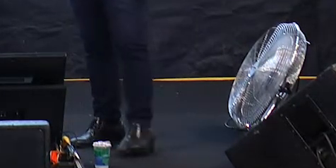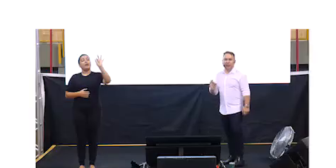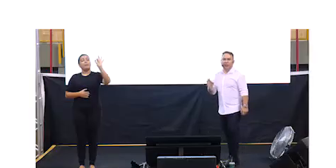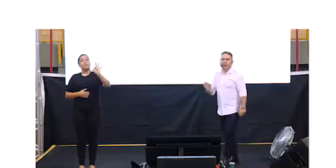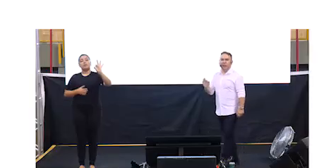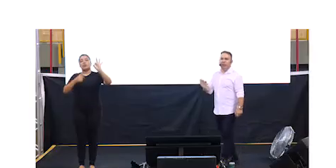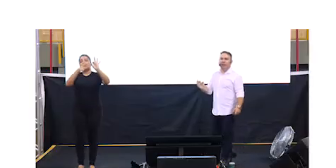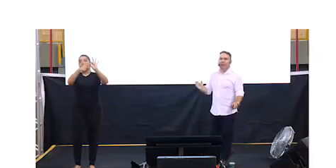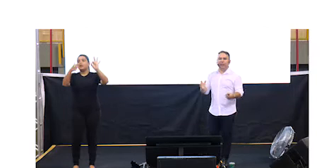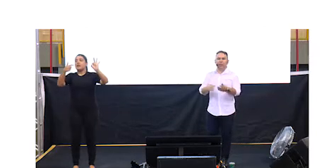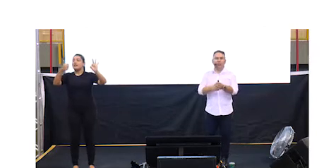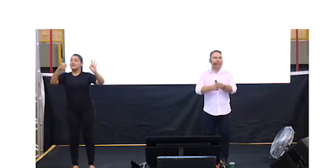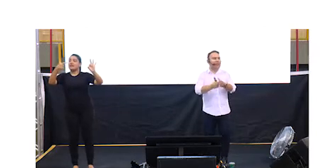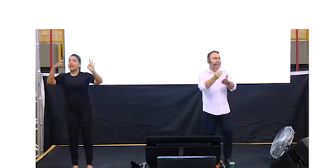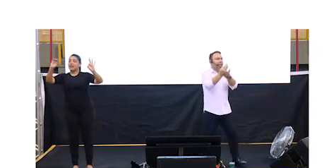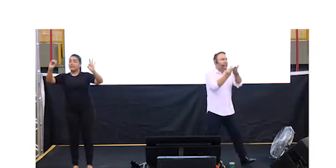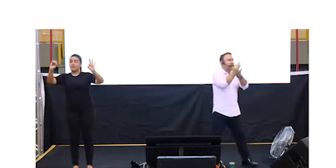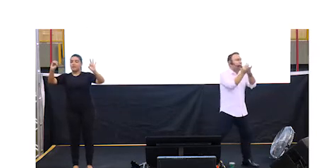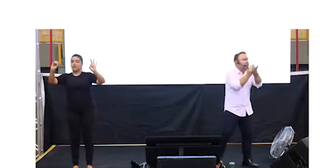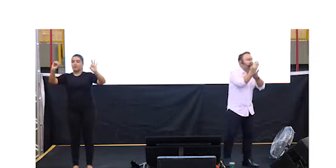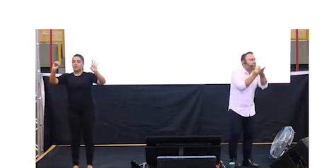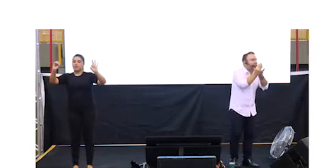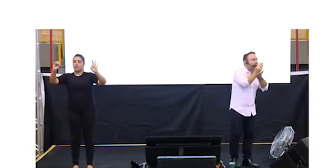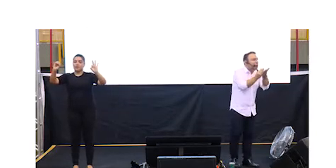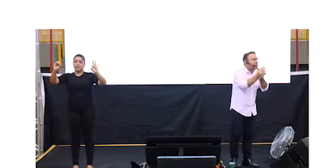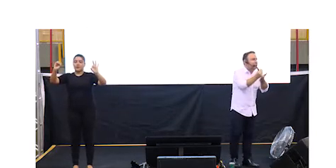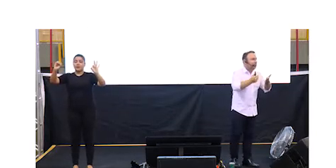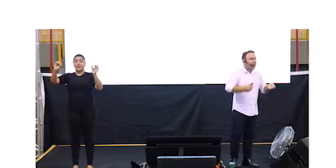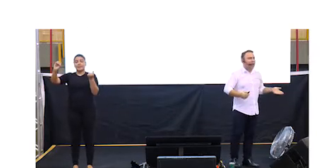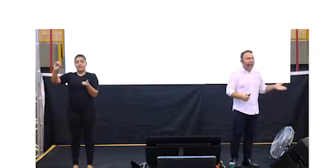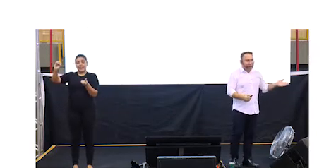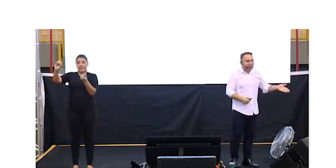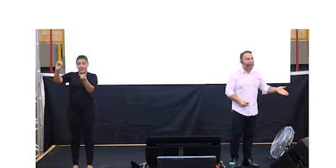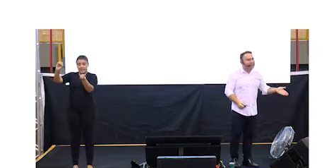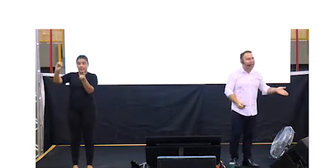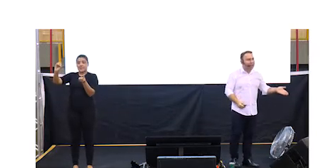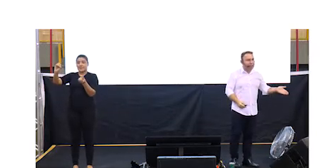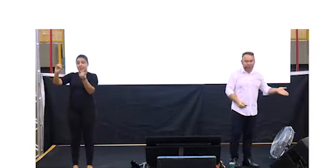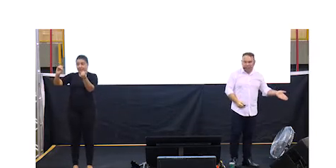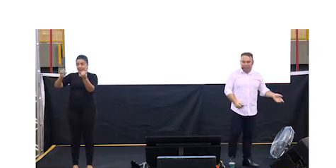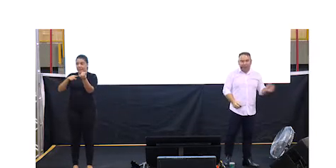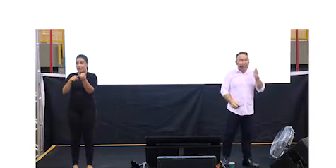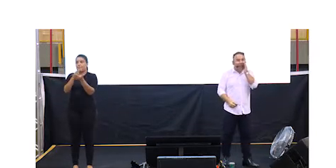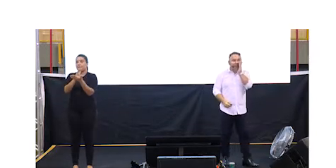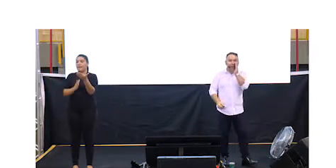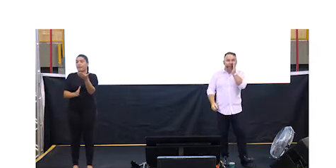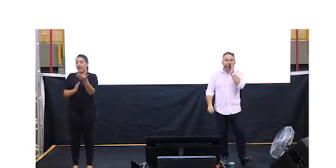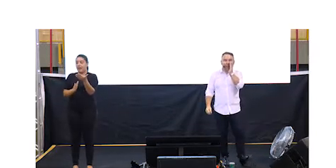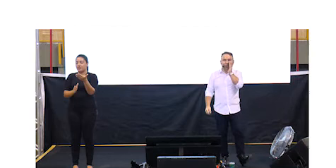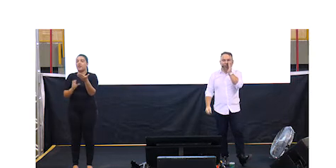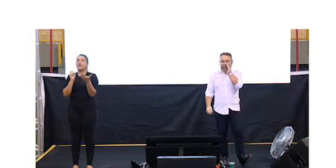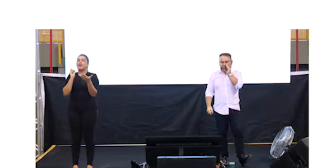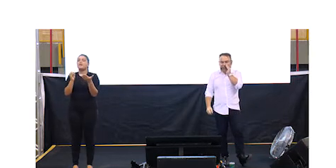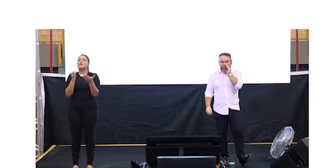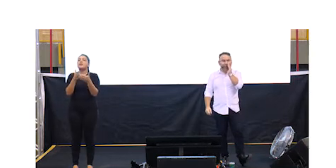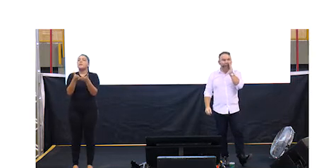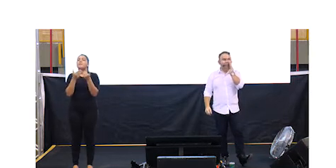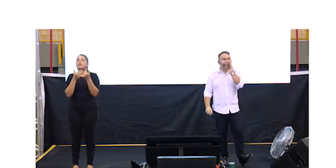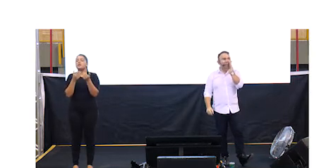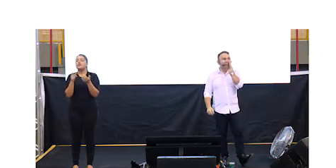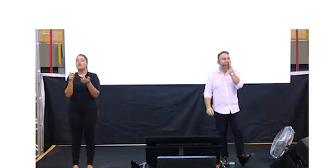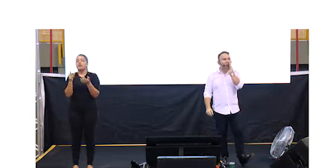50% de 120? Vamos lá, gente. Quanto é 50%? A metade. E se eu te